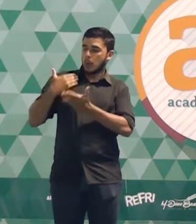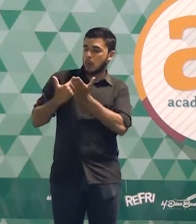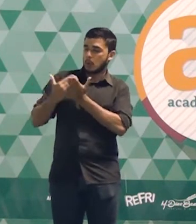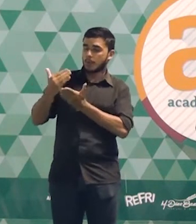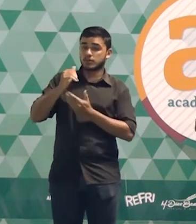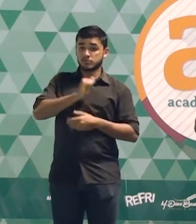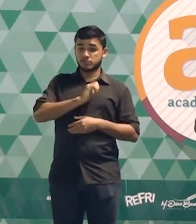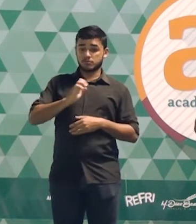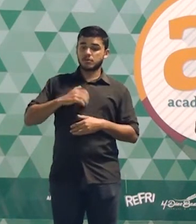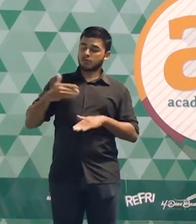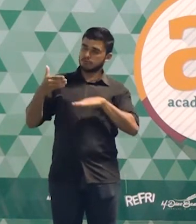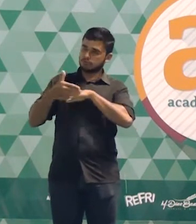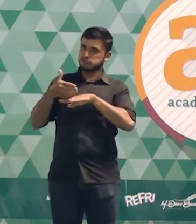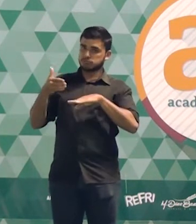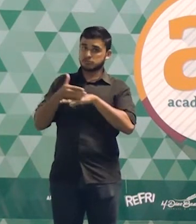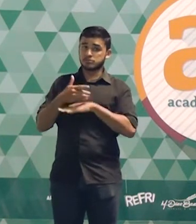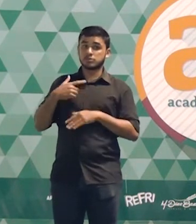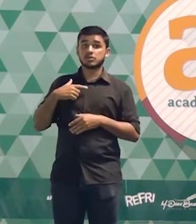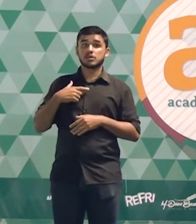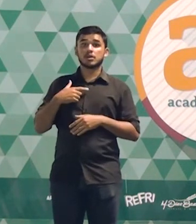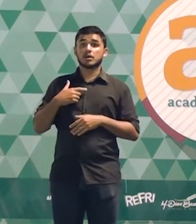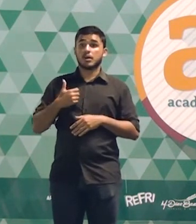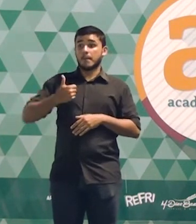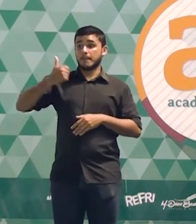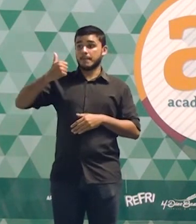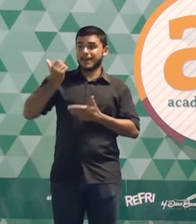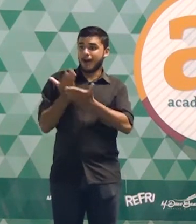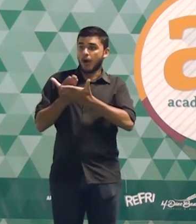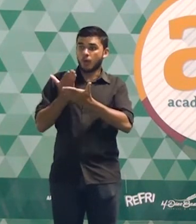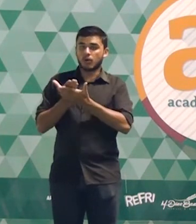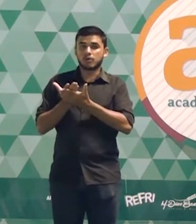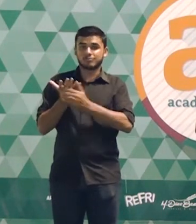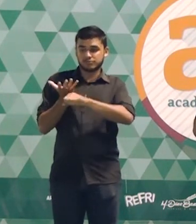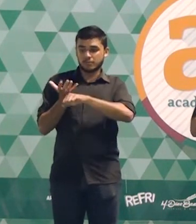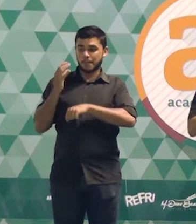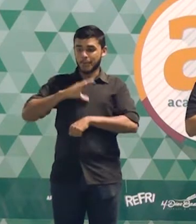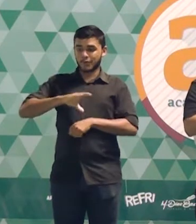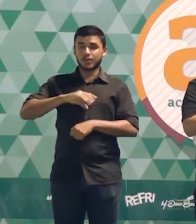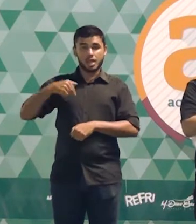começou. Primeira aula desse projeto, quem deu fui eu.